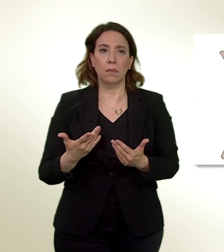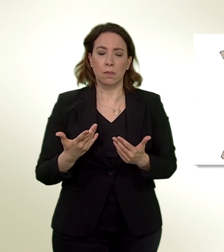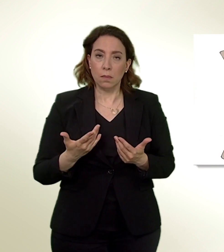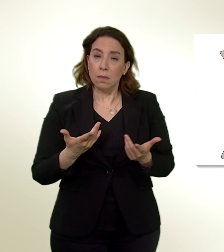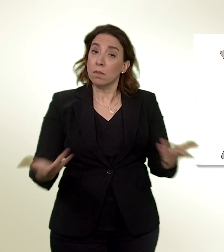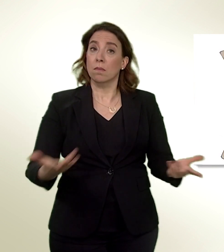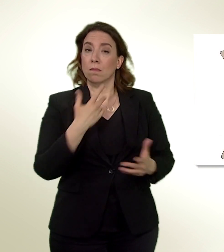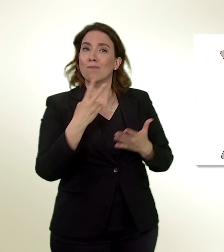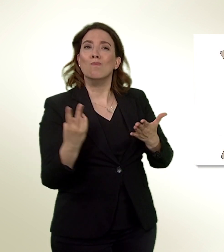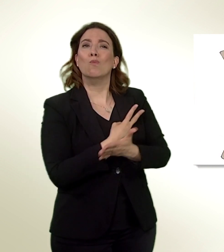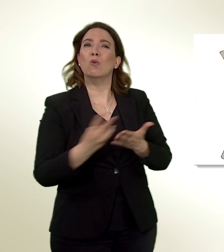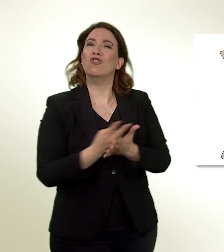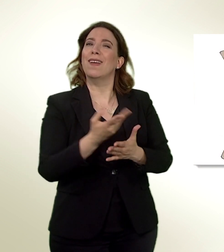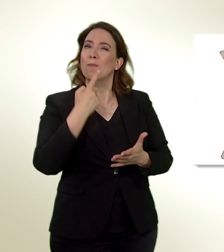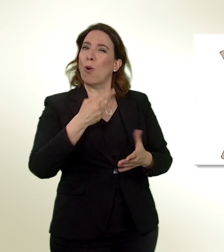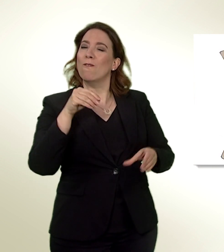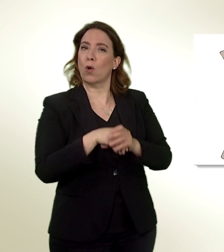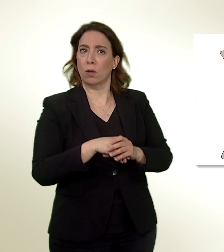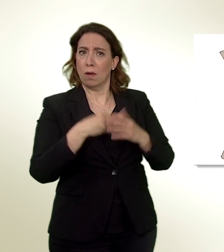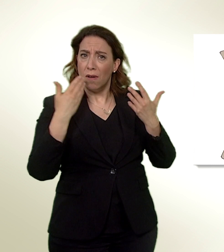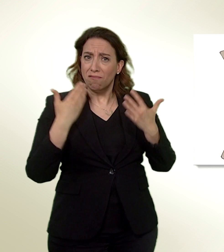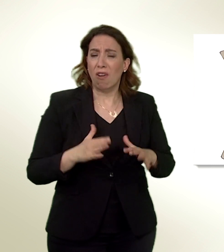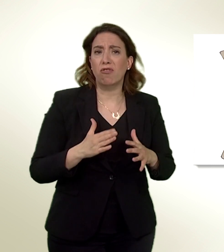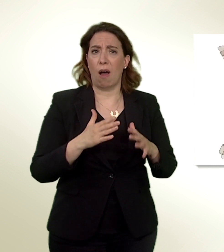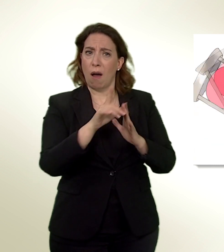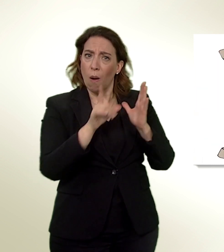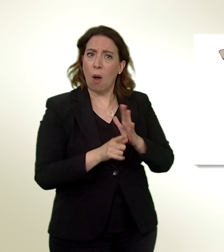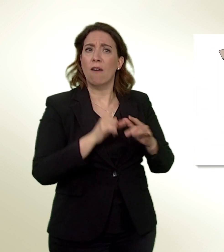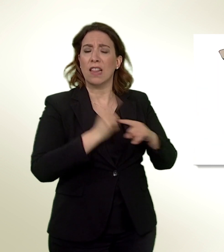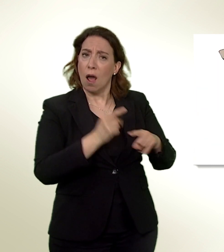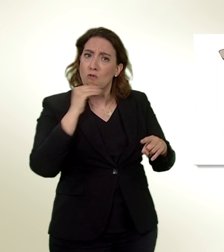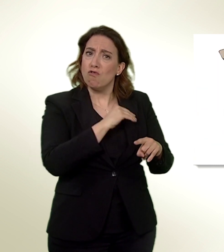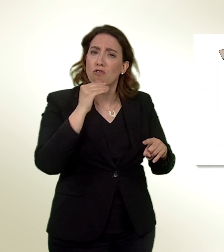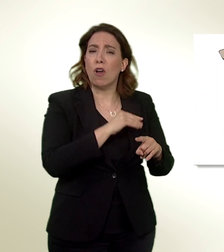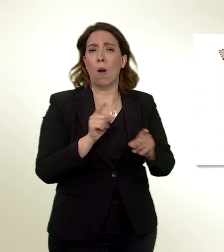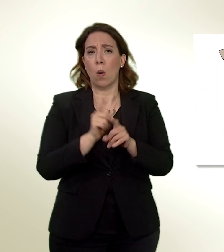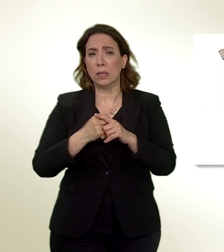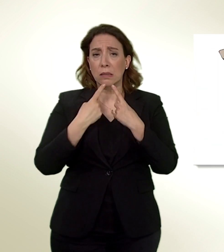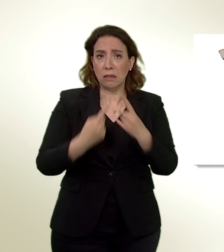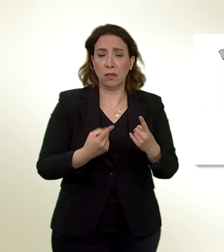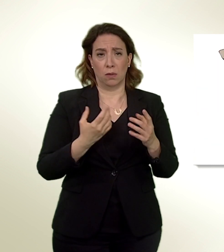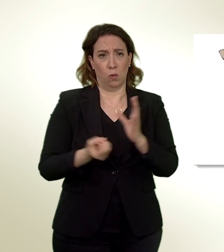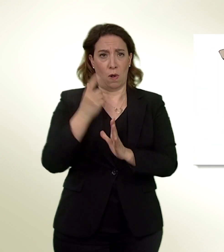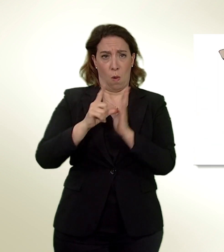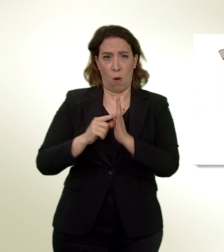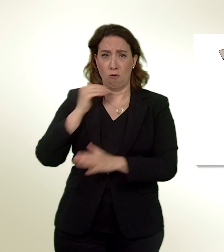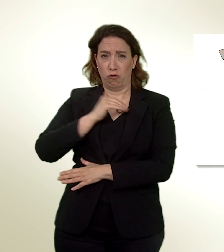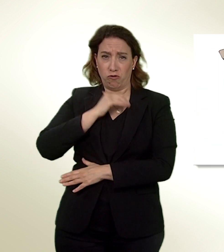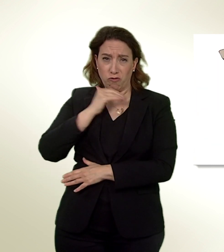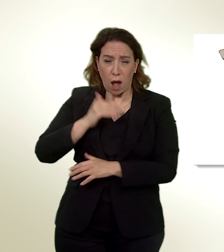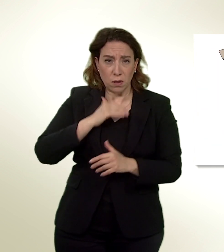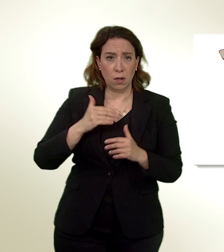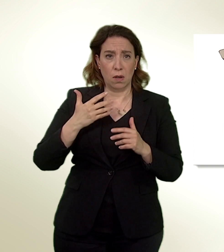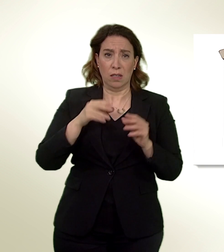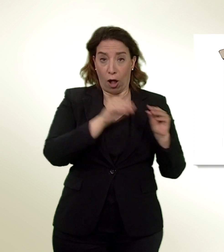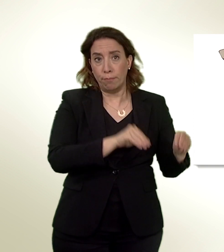fait que le projet sur lequel nous votons est déjà en vigueur à titre de loi fédérale urgente et rappelle que de nombreuses lois urgentes ont été